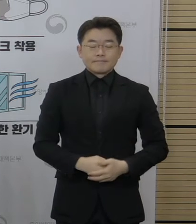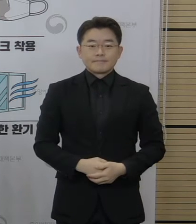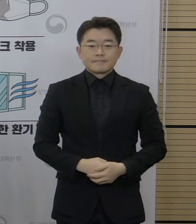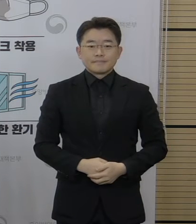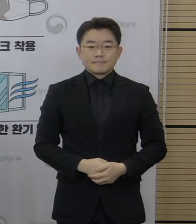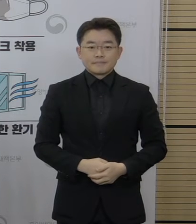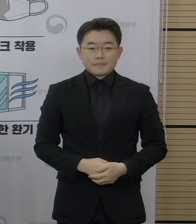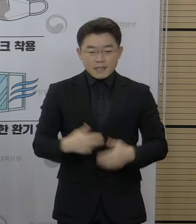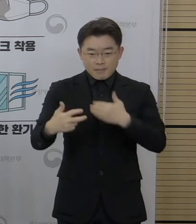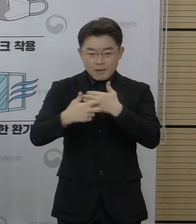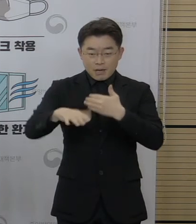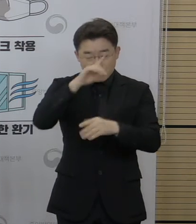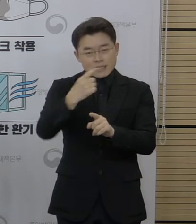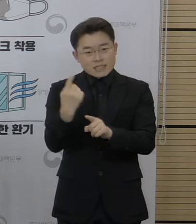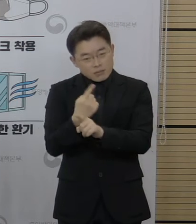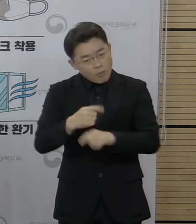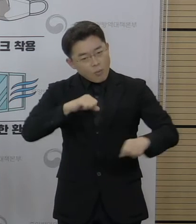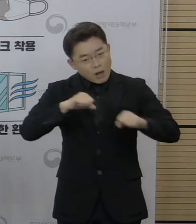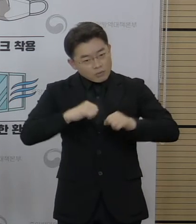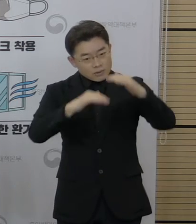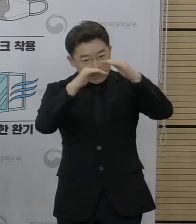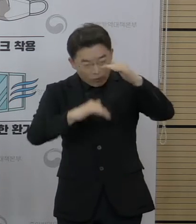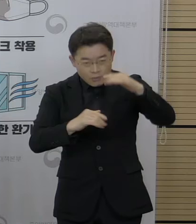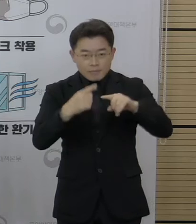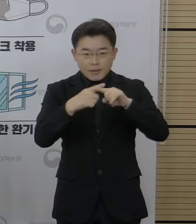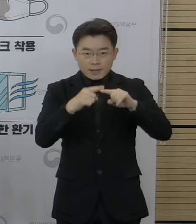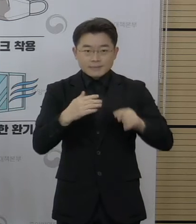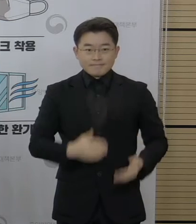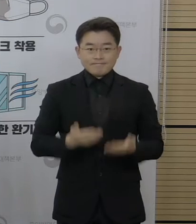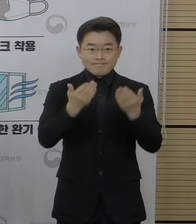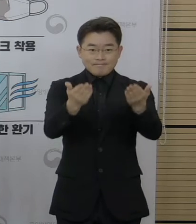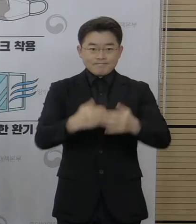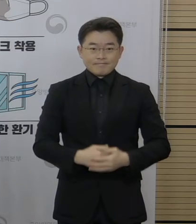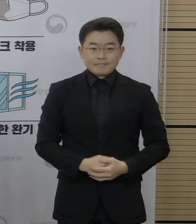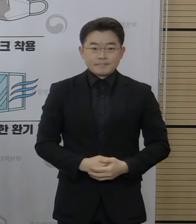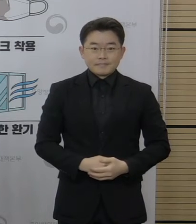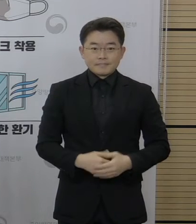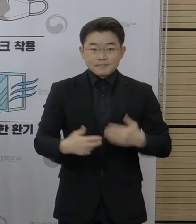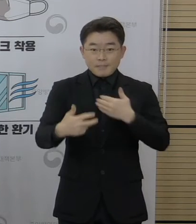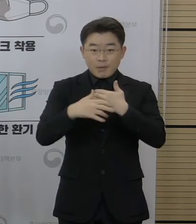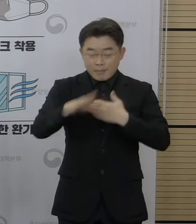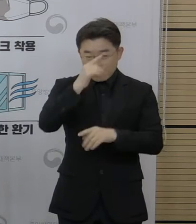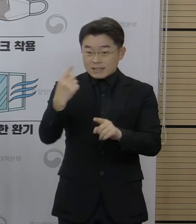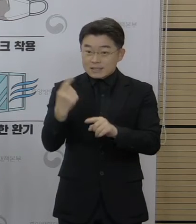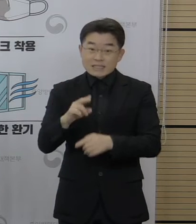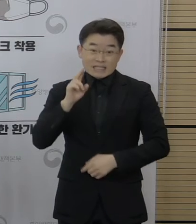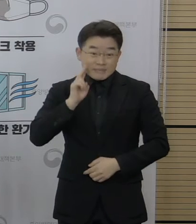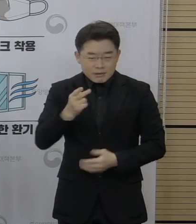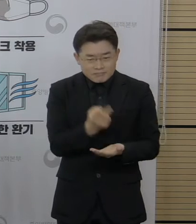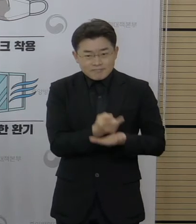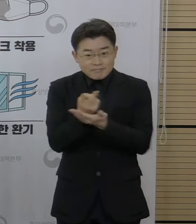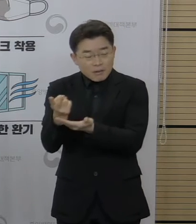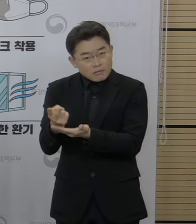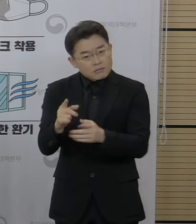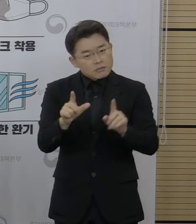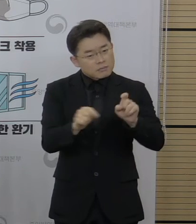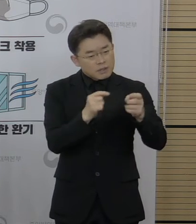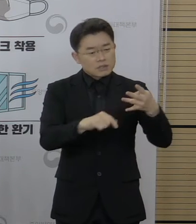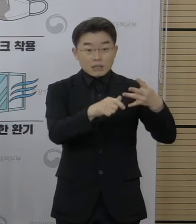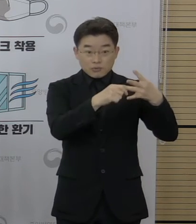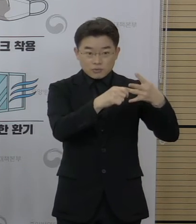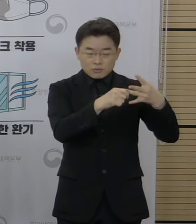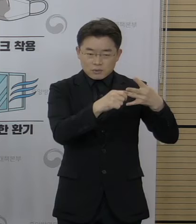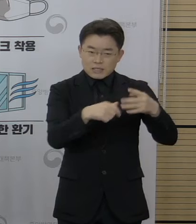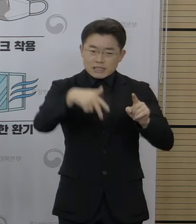먼저 대응 역량 관련해서는 중환자실의 병상 가동률이 지난 11월 3주 외에는 주간